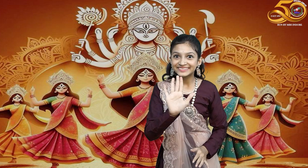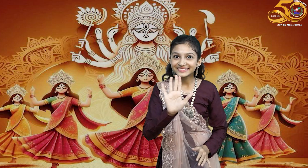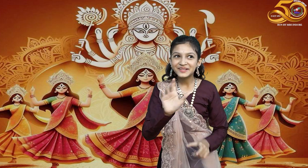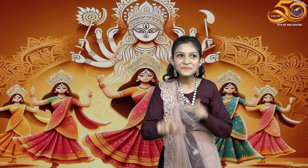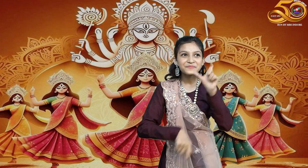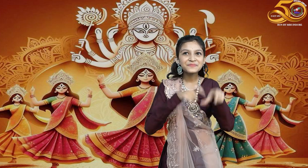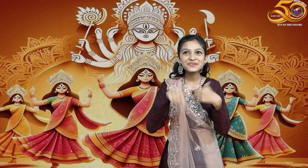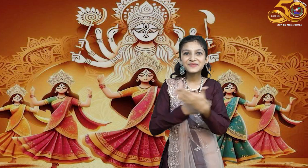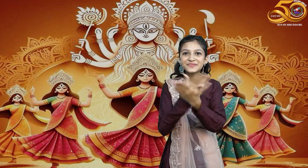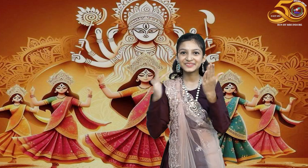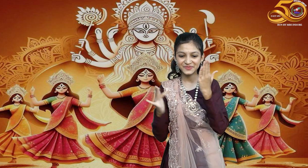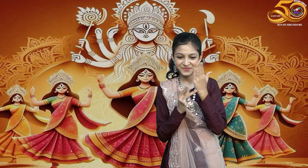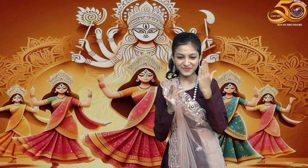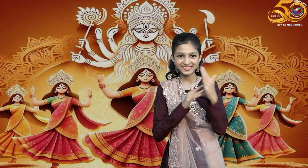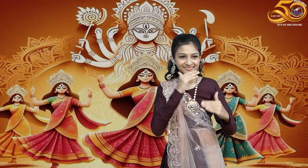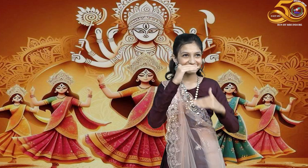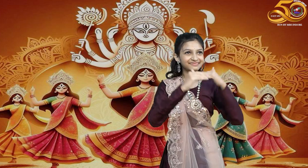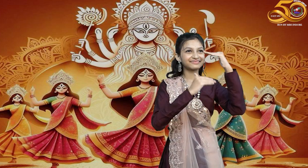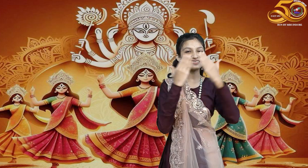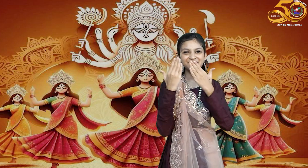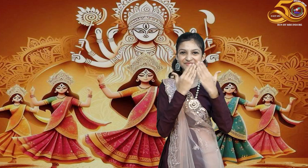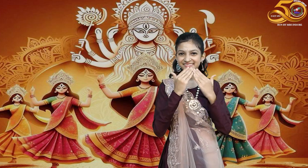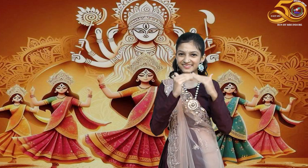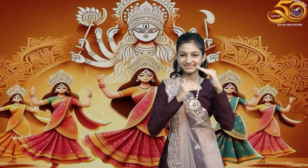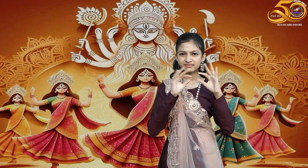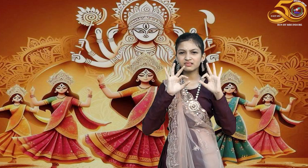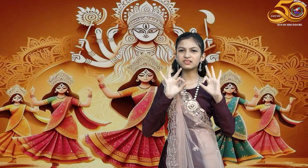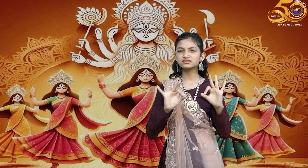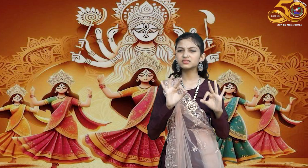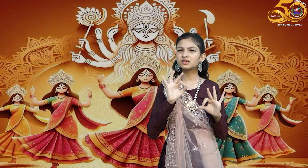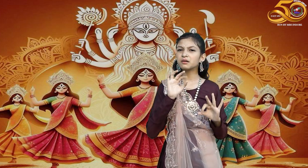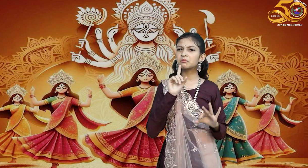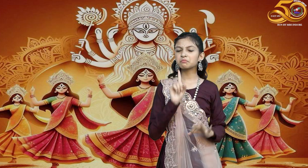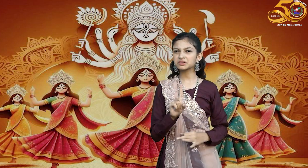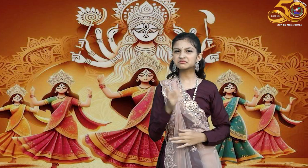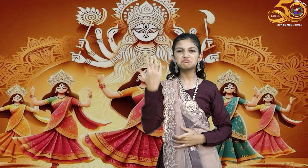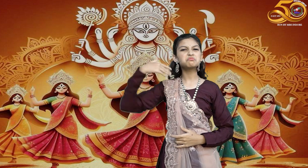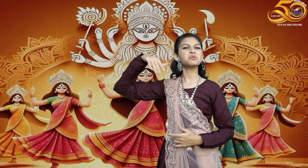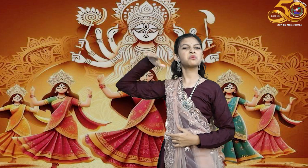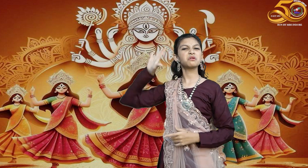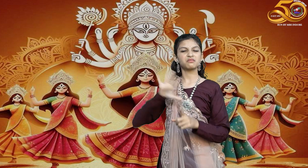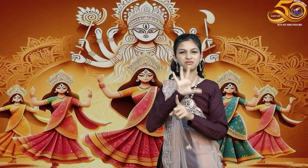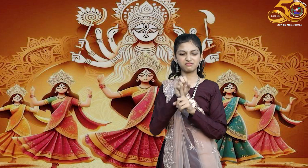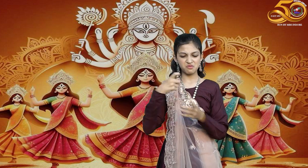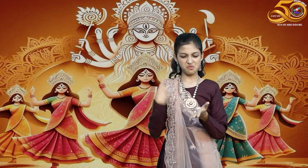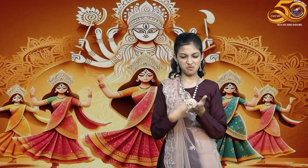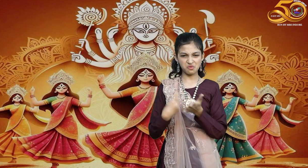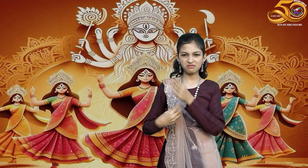रुको एक तरफ सभी लोग आदुनिक्ता और शिक्षा में प्रगति कर रहे हैं पर दूसरी तरफ अपनी संस्कृती और रिती दिवाज